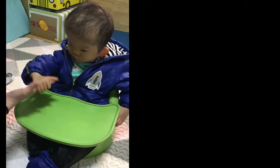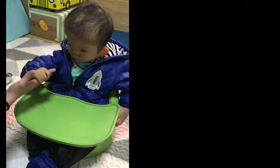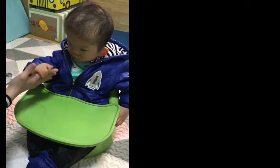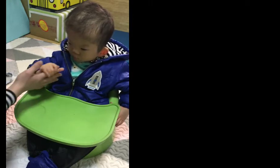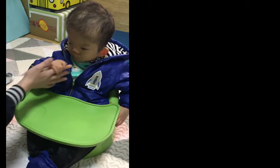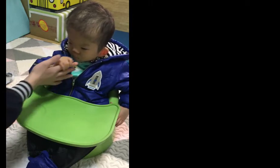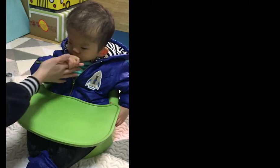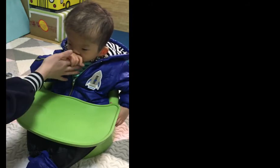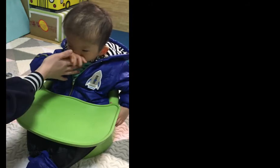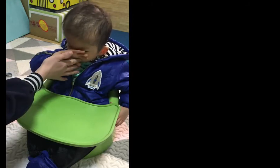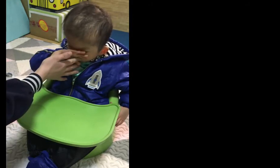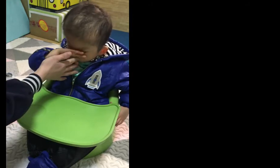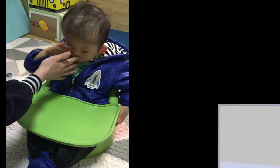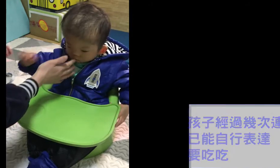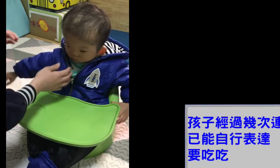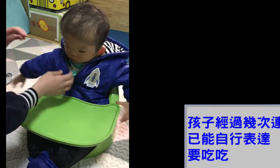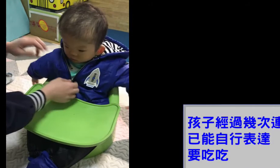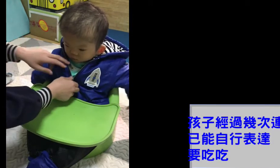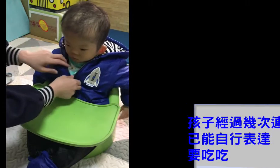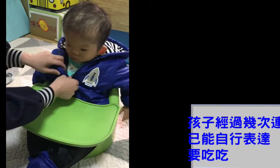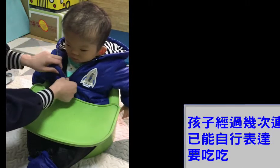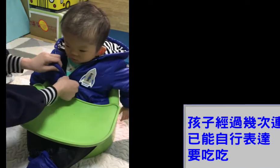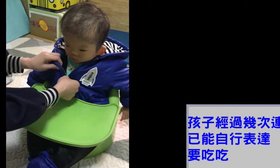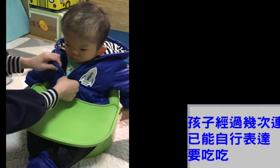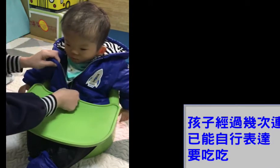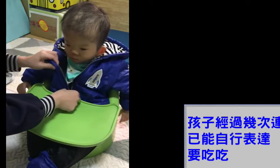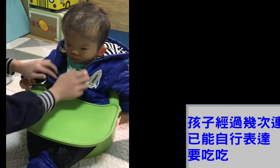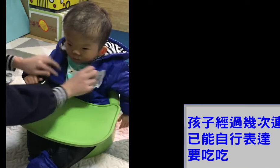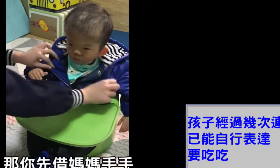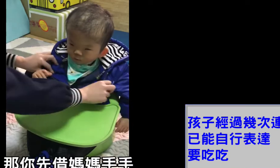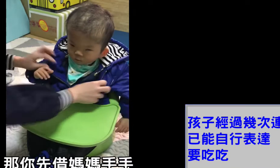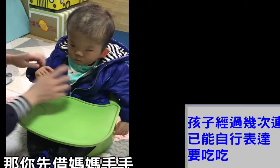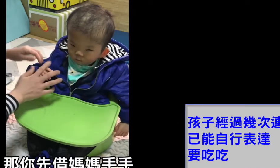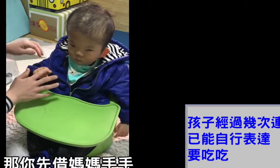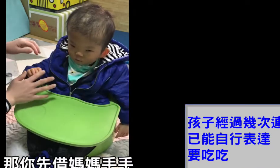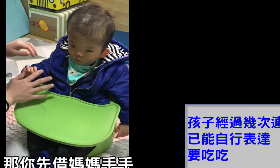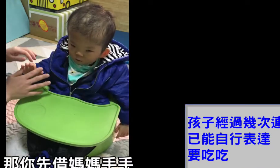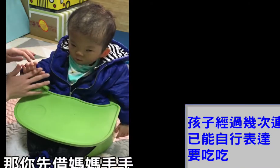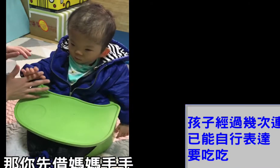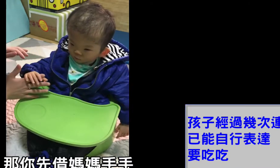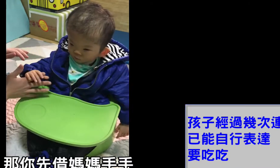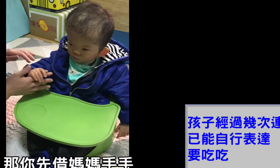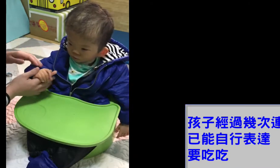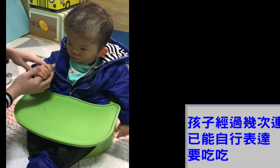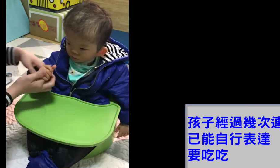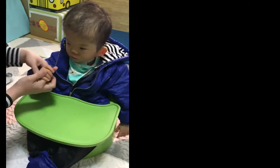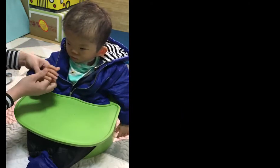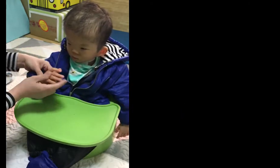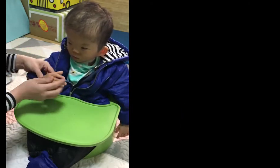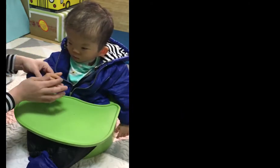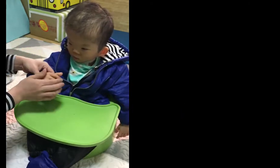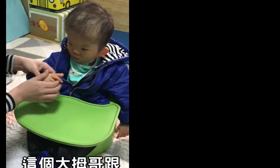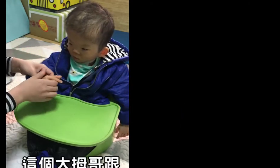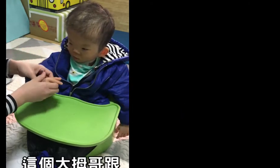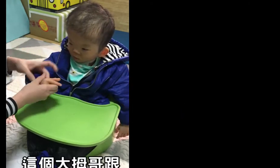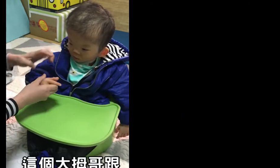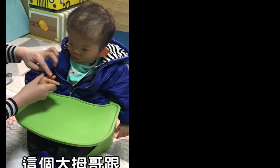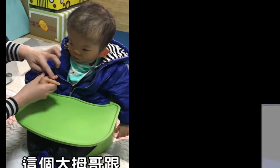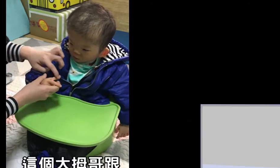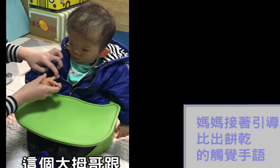啊，吃吃啊，好啊。那你先接妈妈手手可以吗？哈，这样子，这个大拇哥